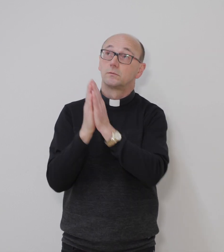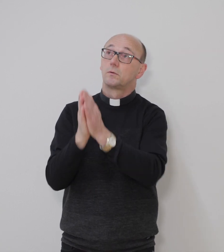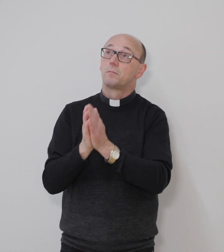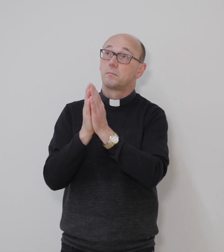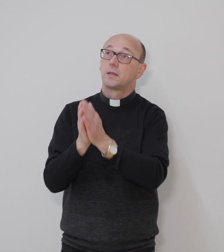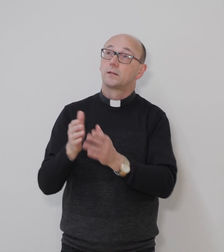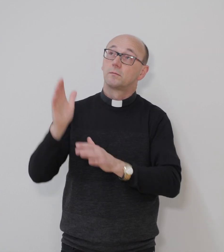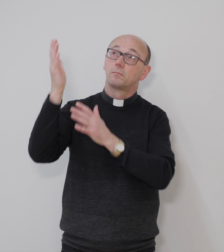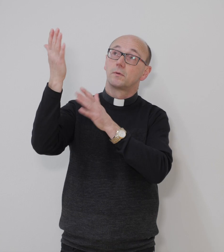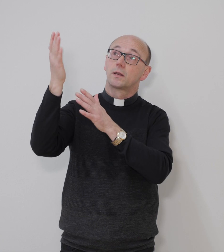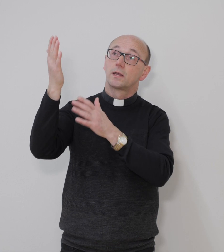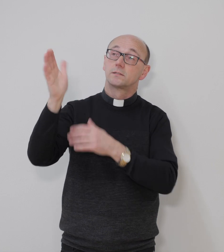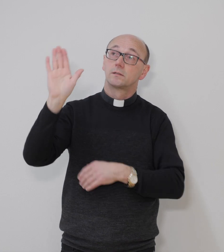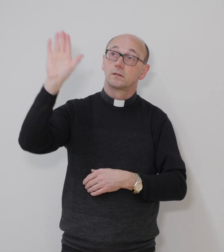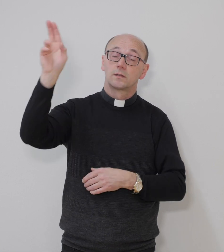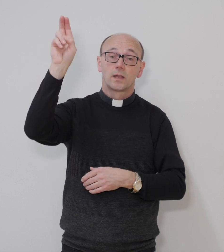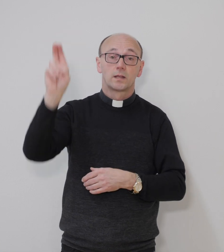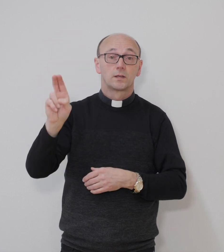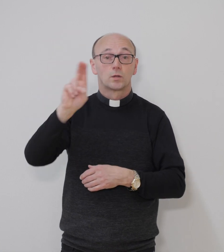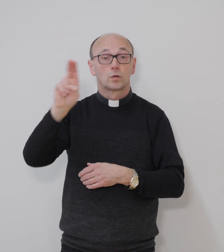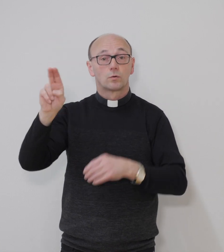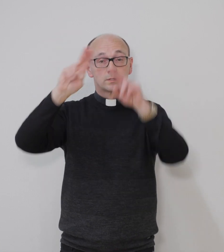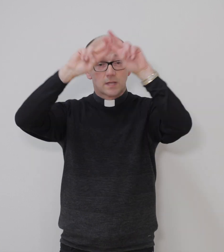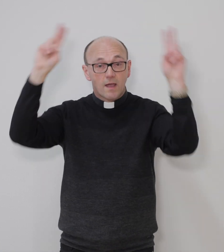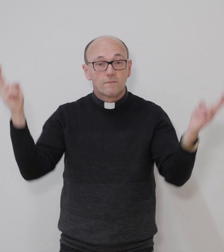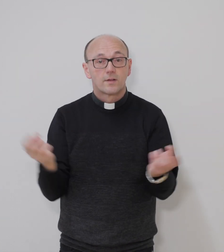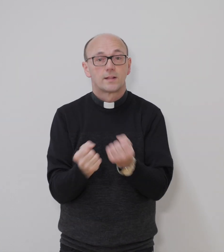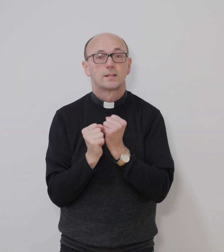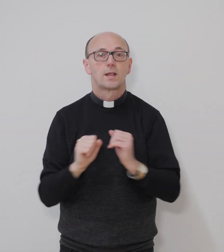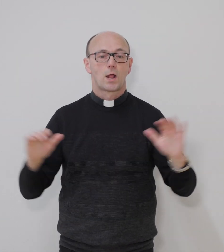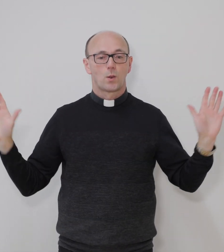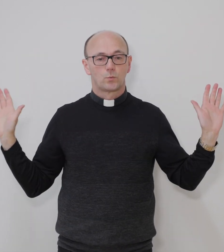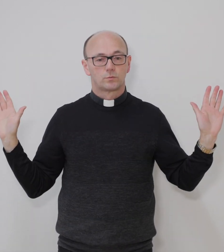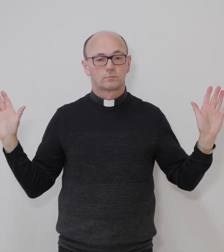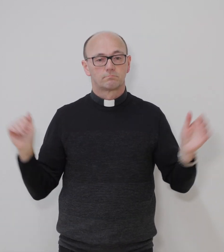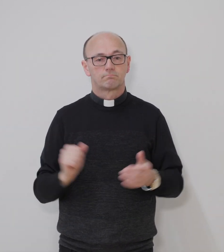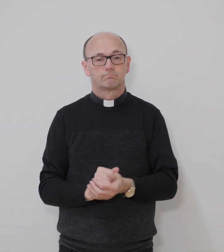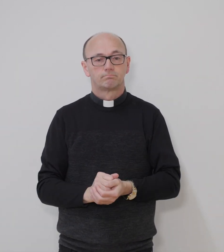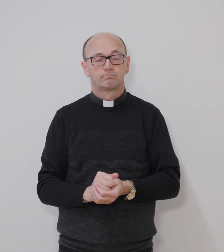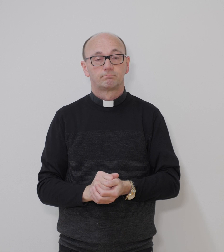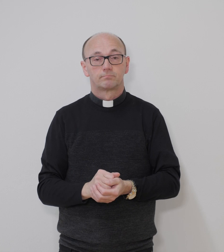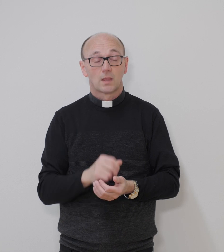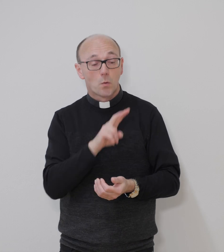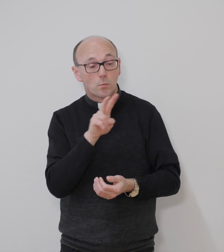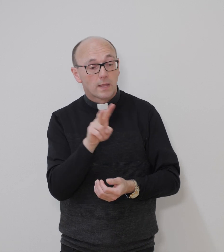Wir beten dich an, Herr Jesus Christus, und preisen dich, denn durch dein heiliges Kreuz hast du die Welt erlöst.